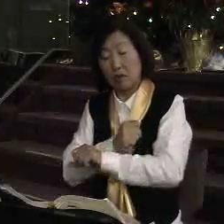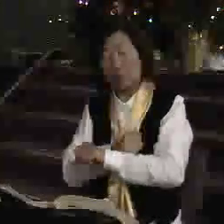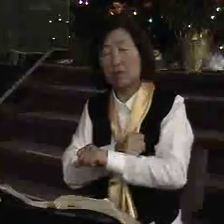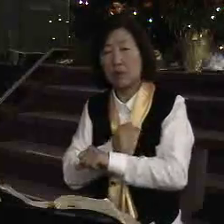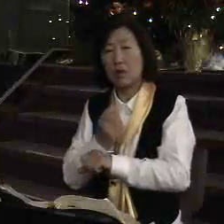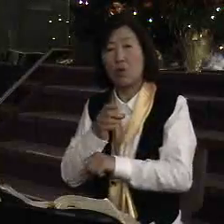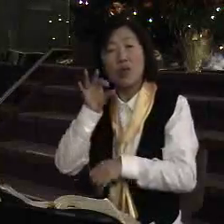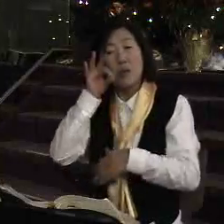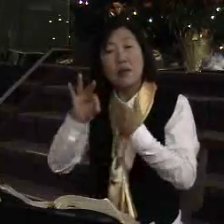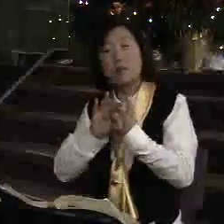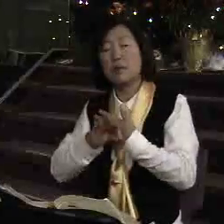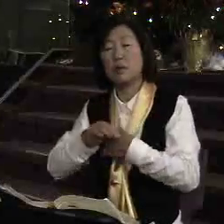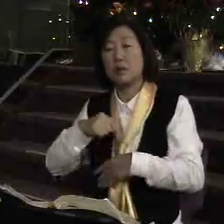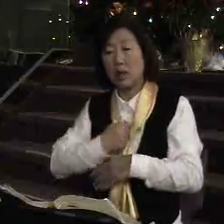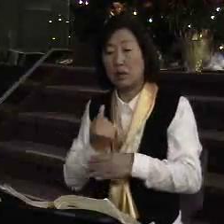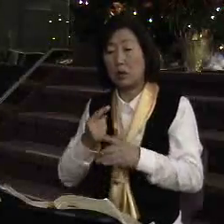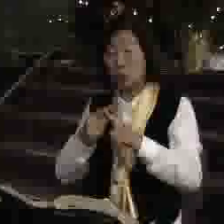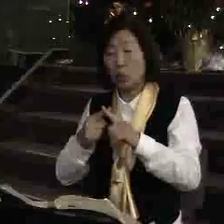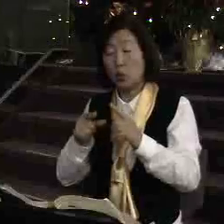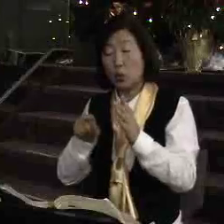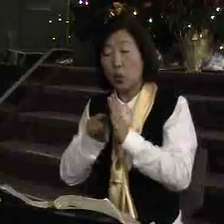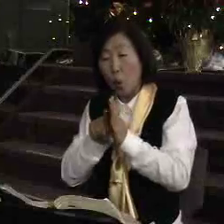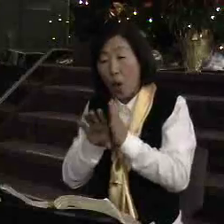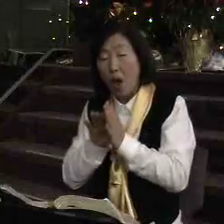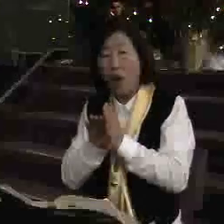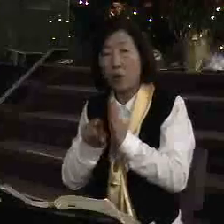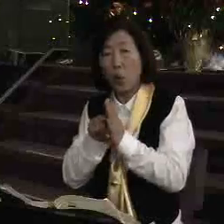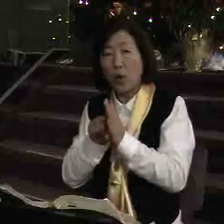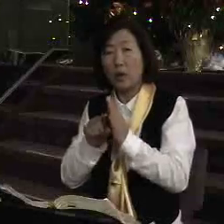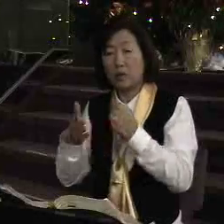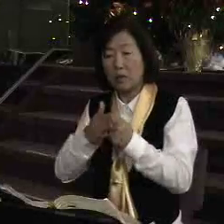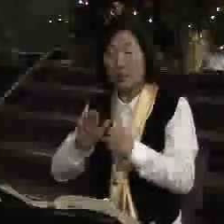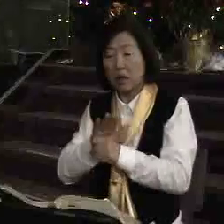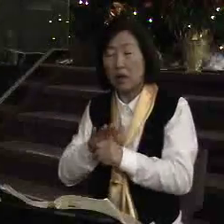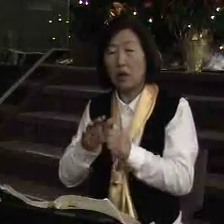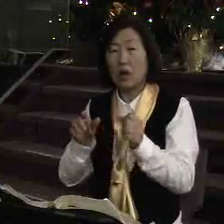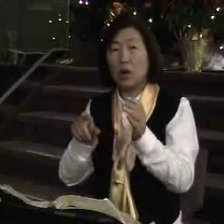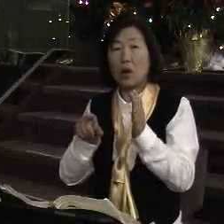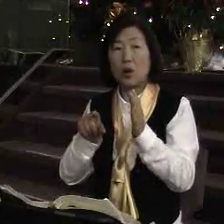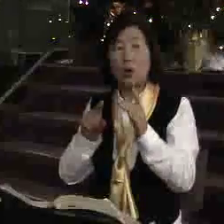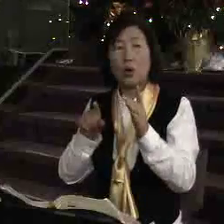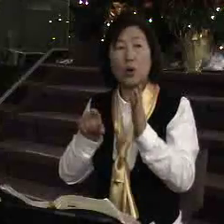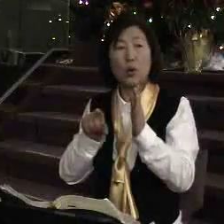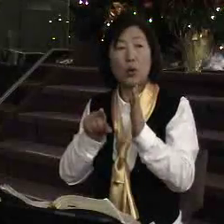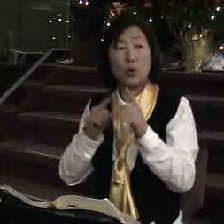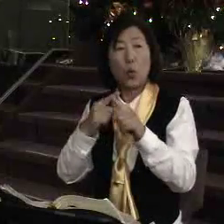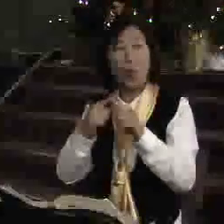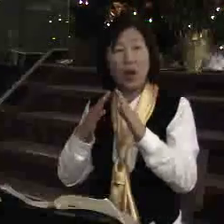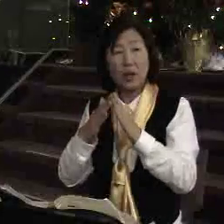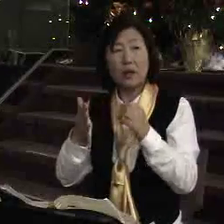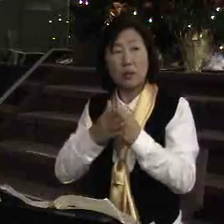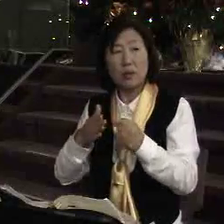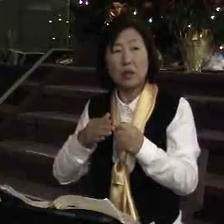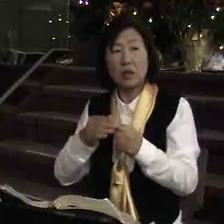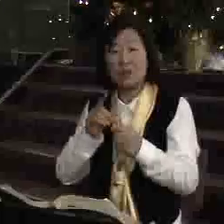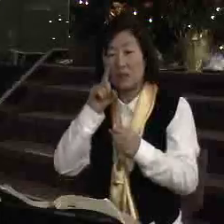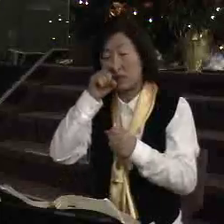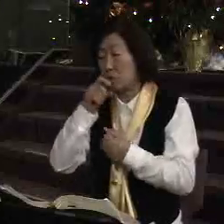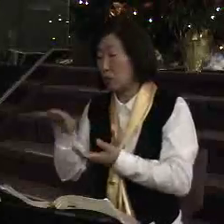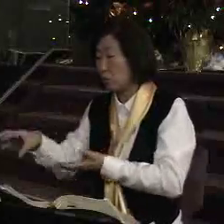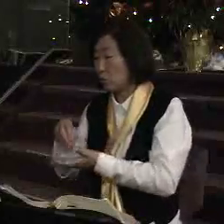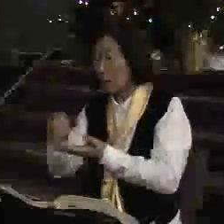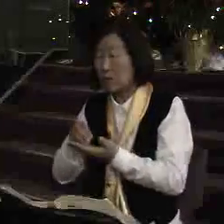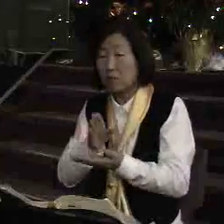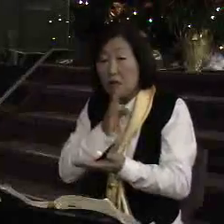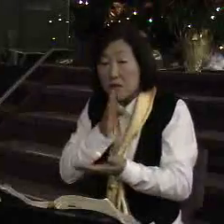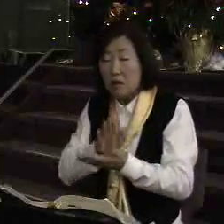뭐냐면 제 교회고 사랑하는 교회니까 제가 이렇게 쓰레기 줍는 것은 당연한 일이죠.